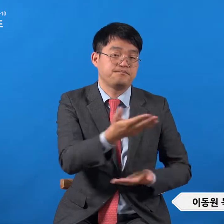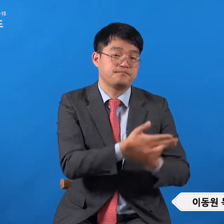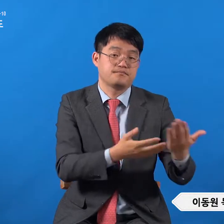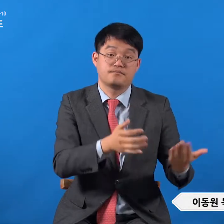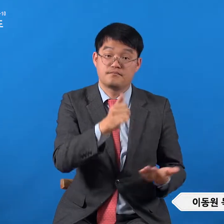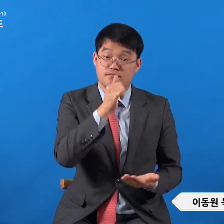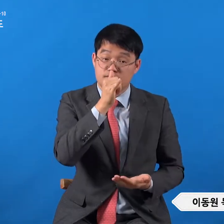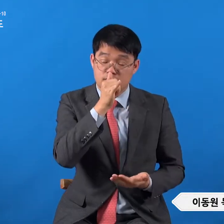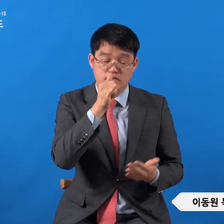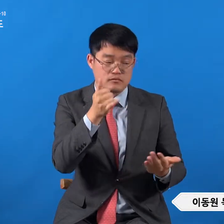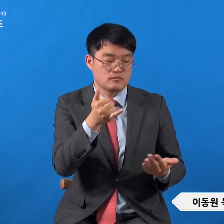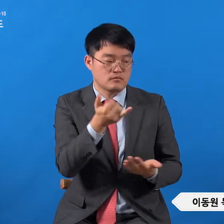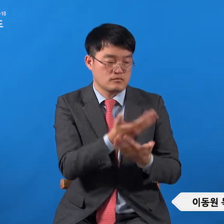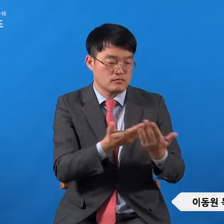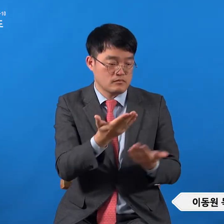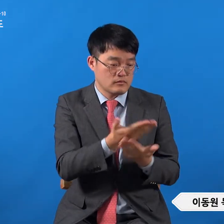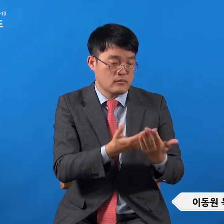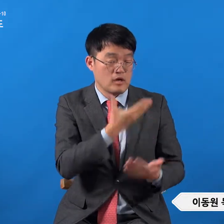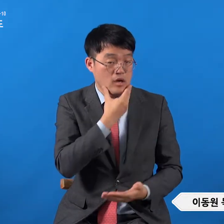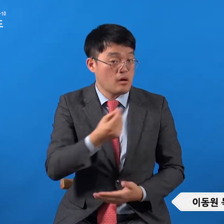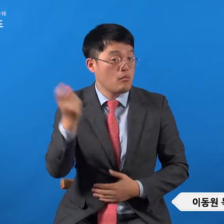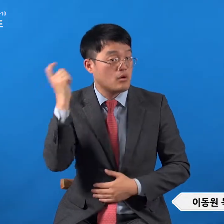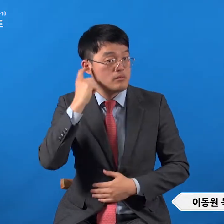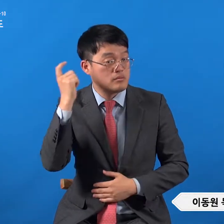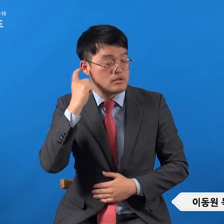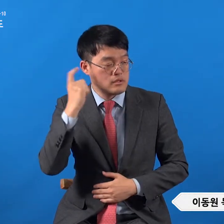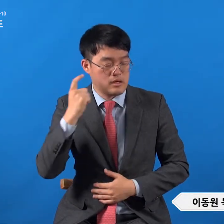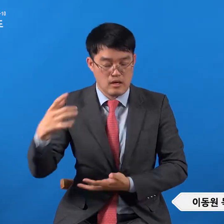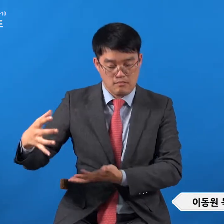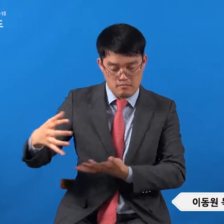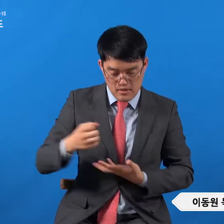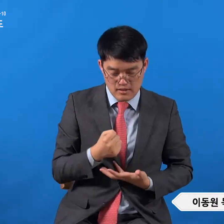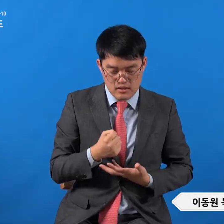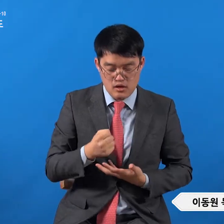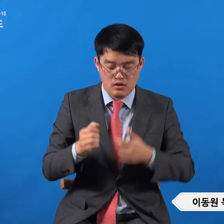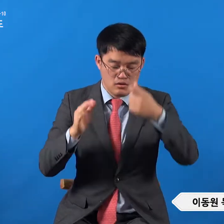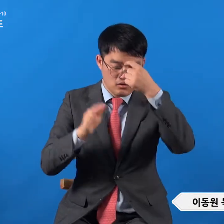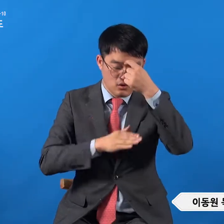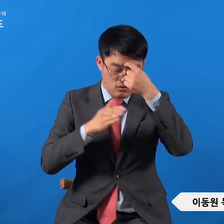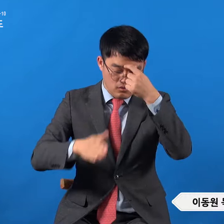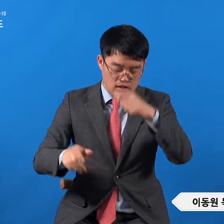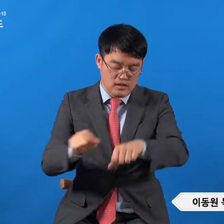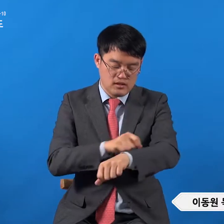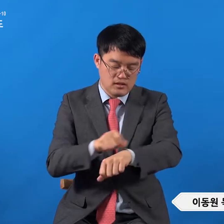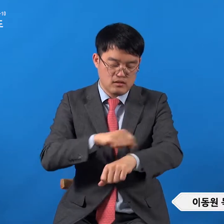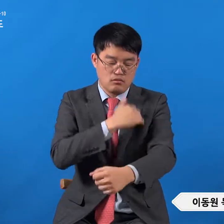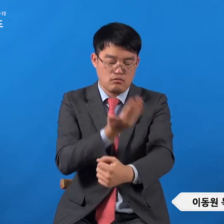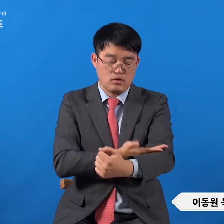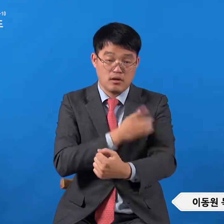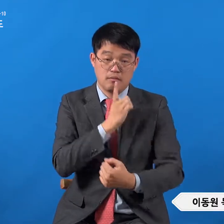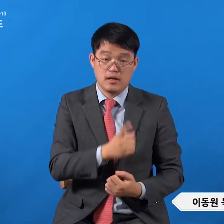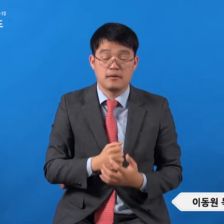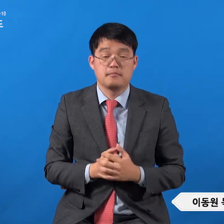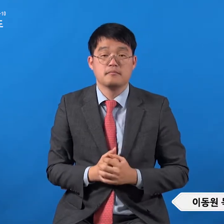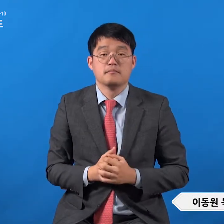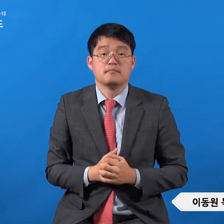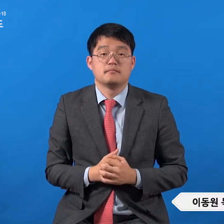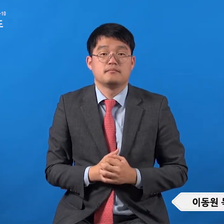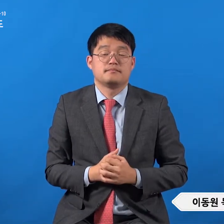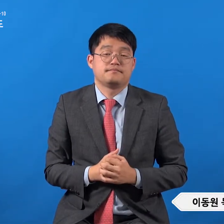위로의 교제. 이것이 바로 복음을 받아들인 성도들의 특권이라고 할 수가 있습니다.